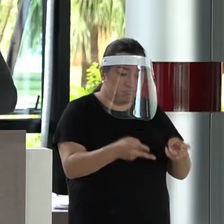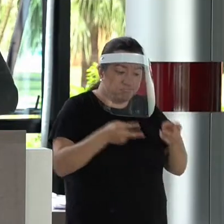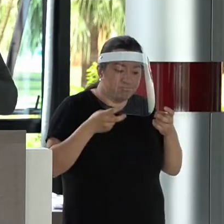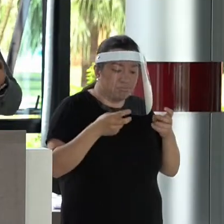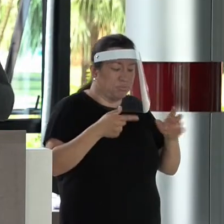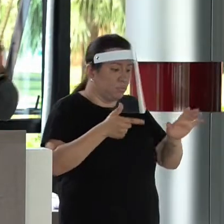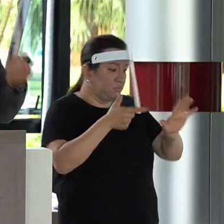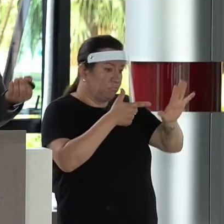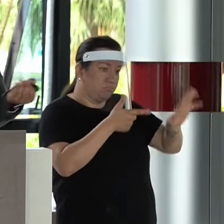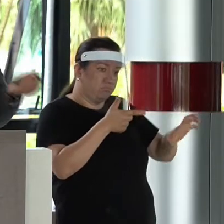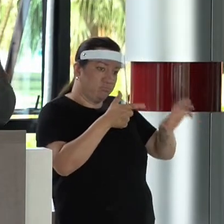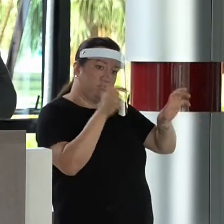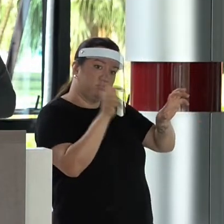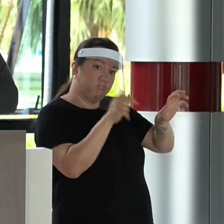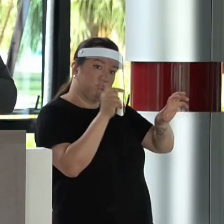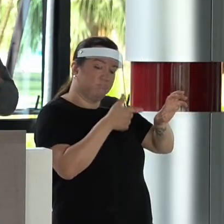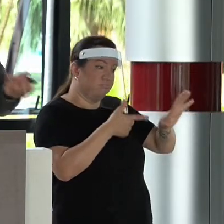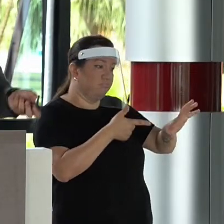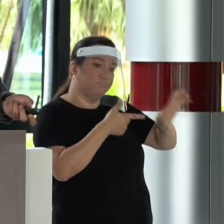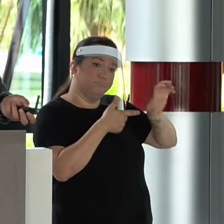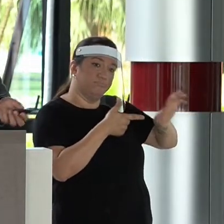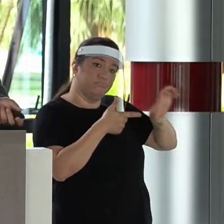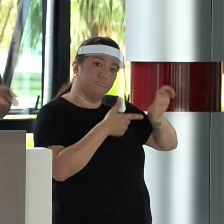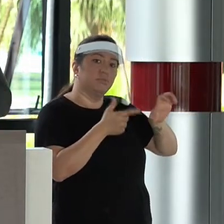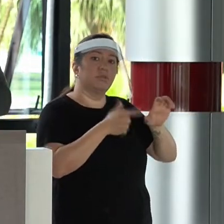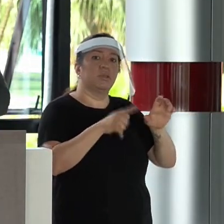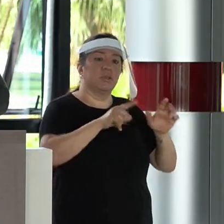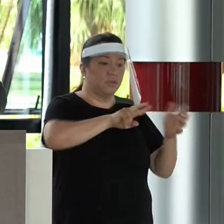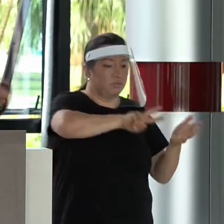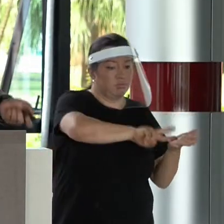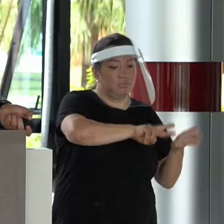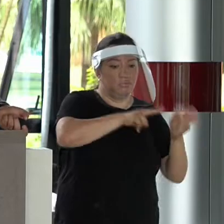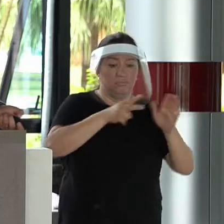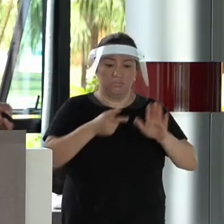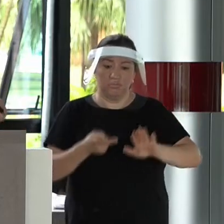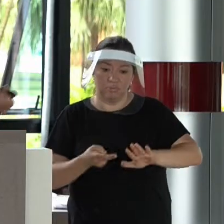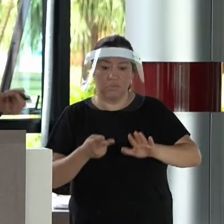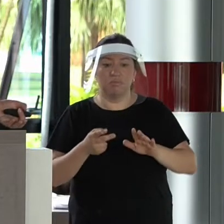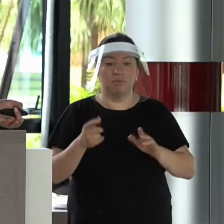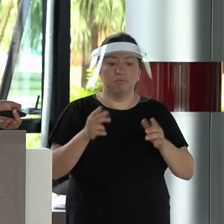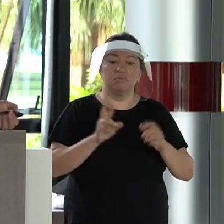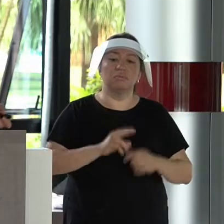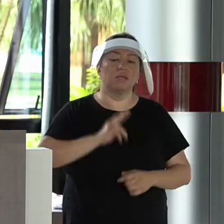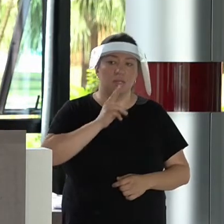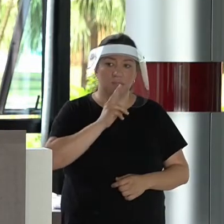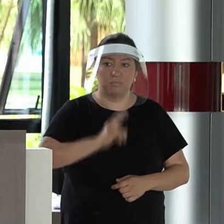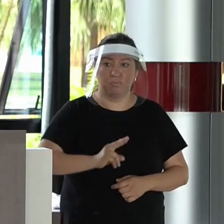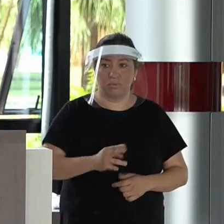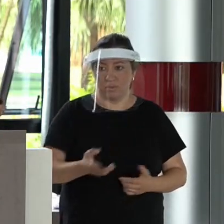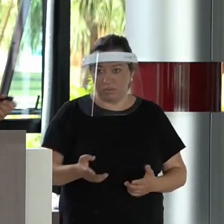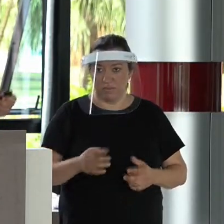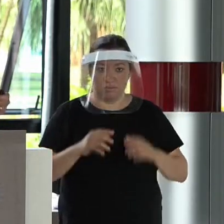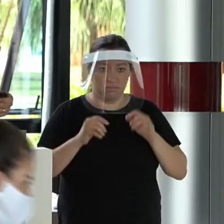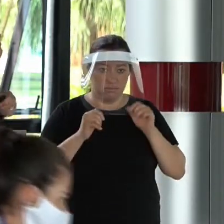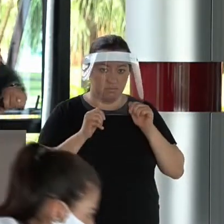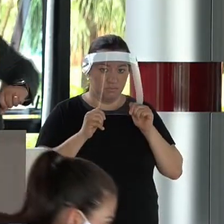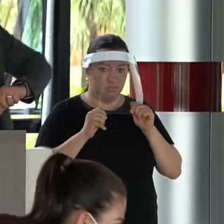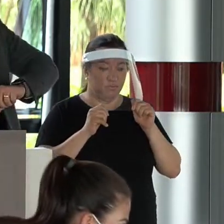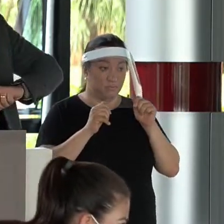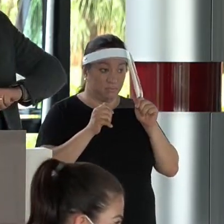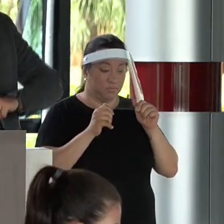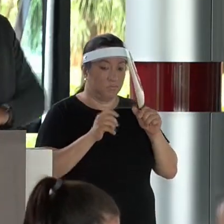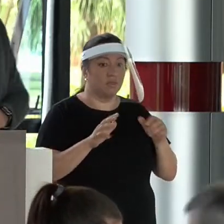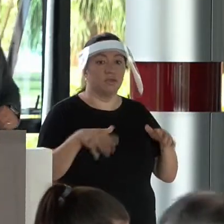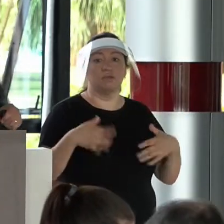tomar cuidado com essas variáveis, ou não fizer da maneira correta, eu não terei um termograma correto. Tá? Quando a gente